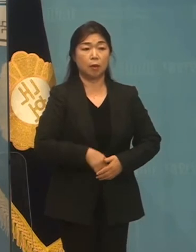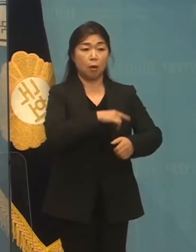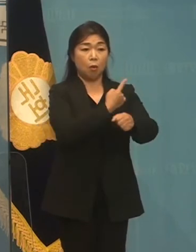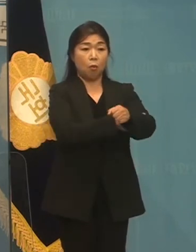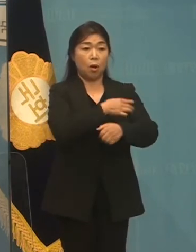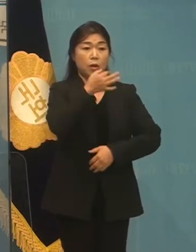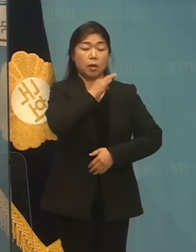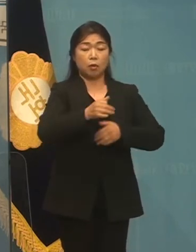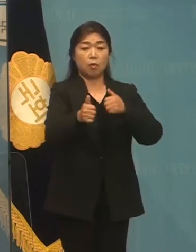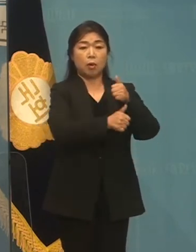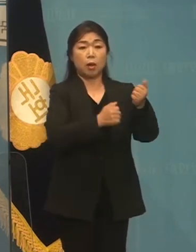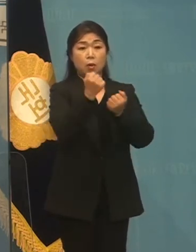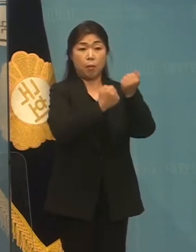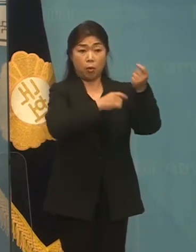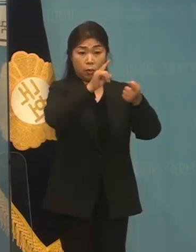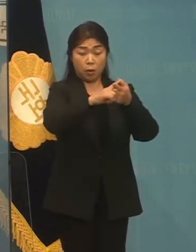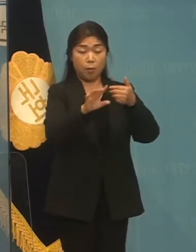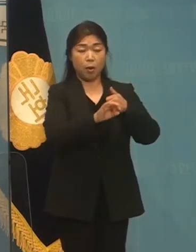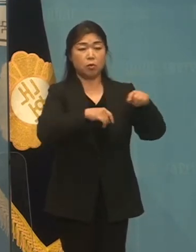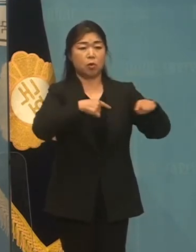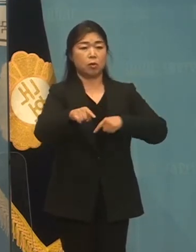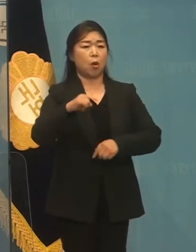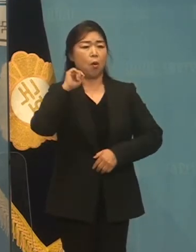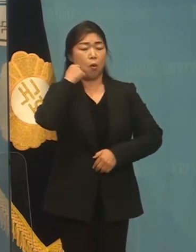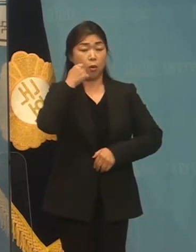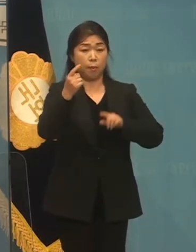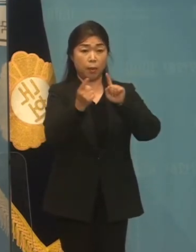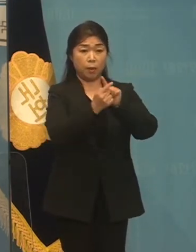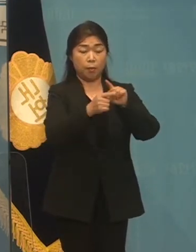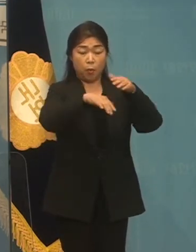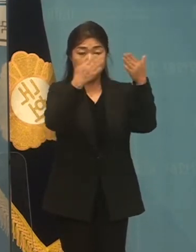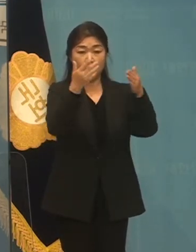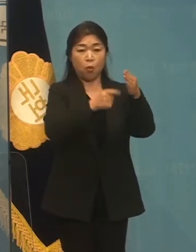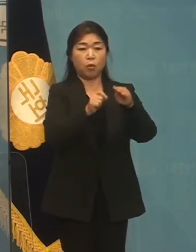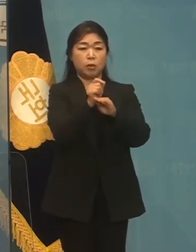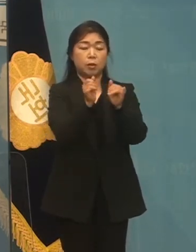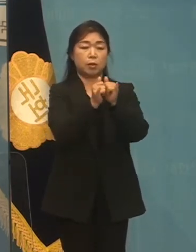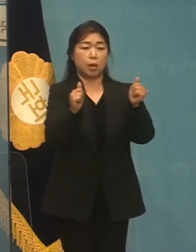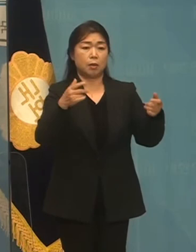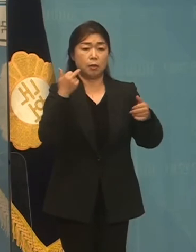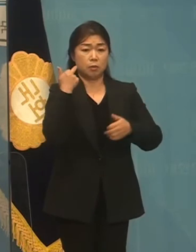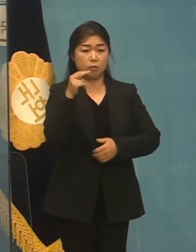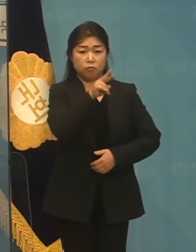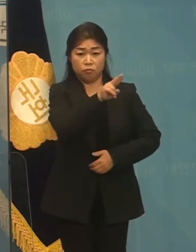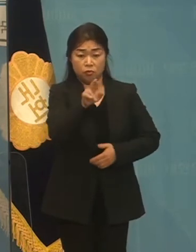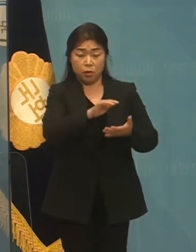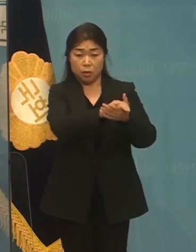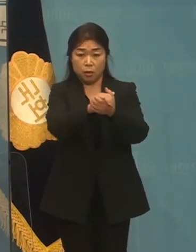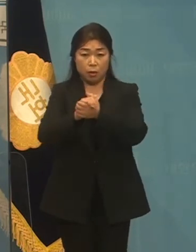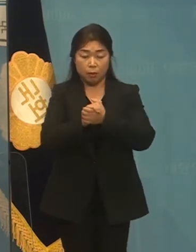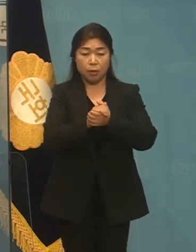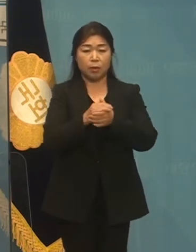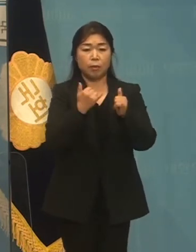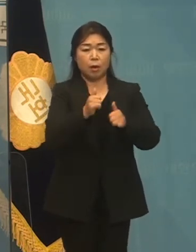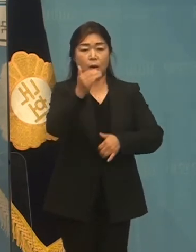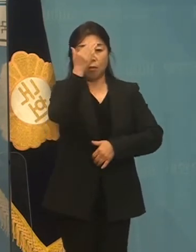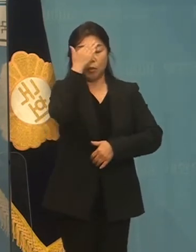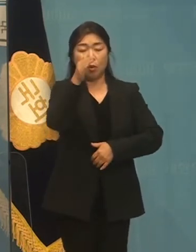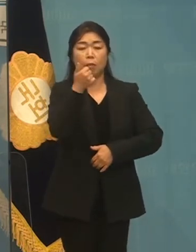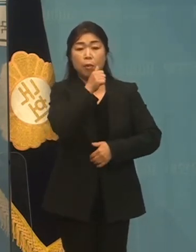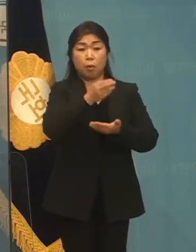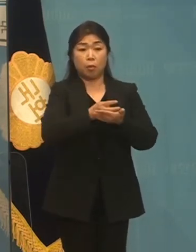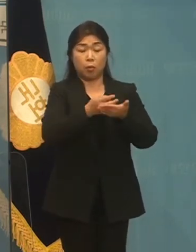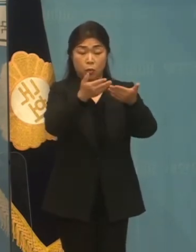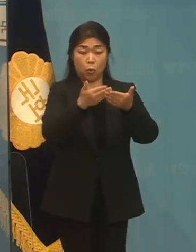권익위의 설명대로라면 정치적 공격에 처한 모든 공직자가 인맥을 통해 무료 변론을 받는 것이